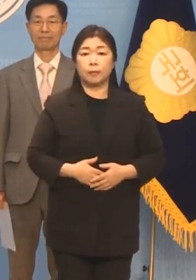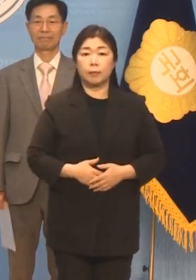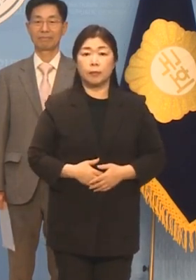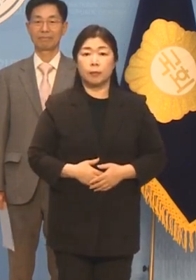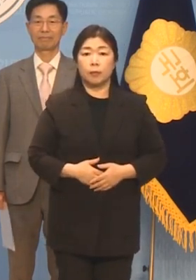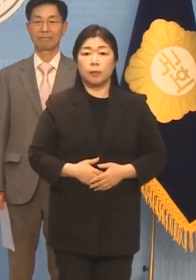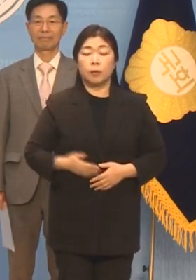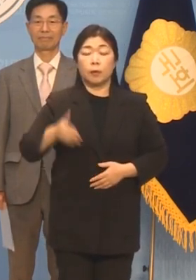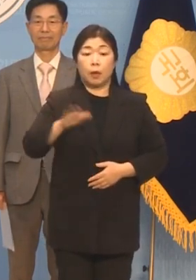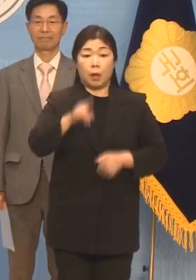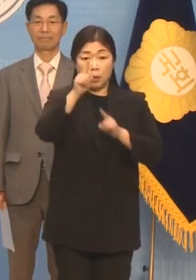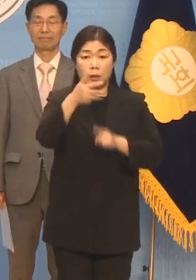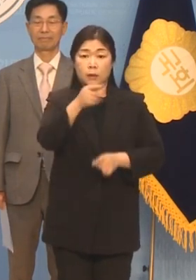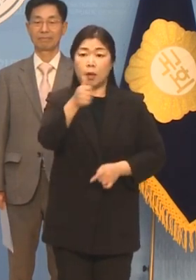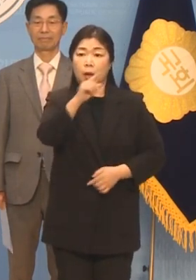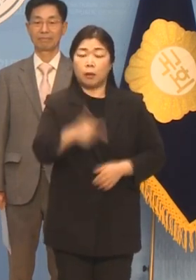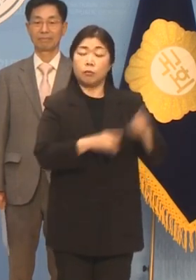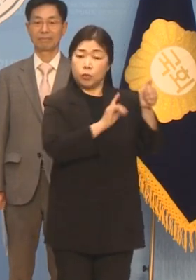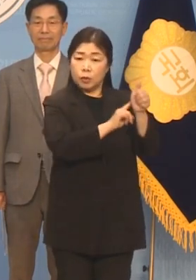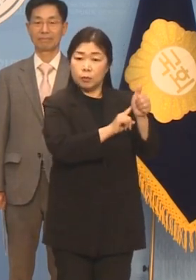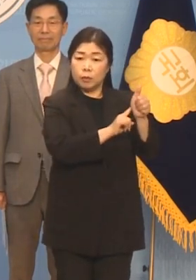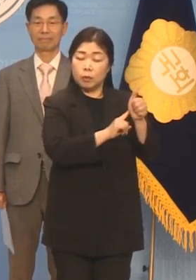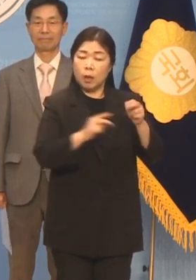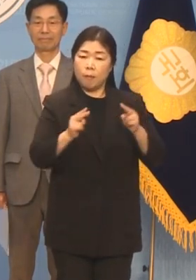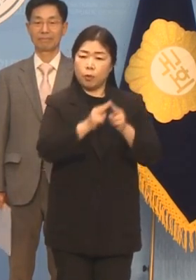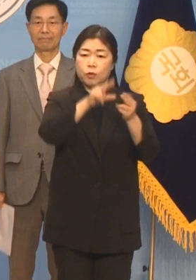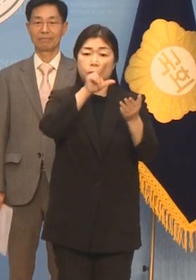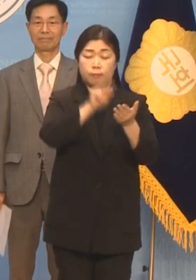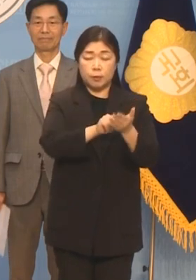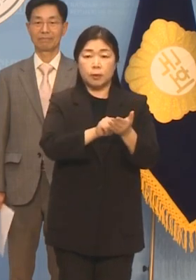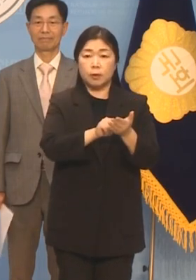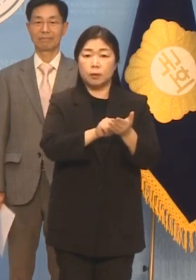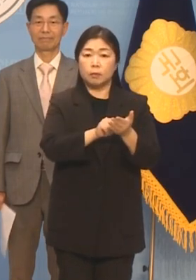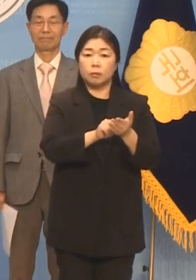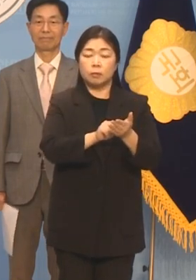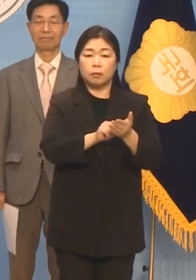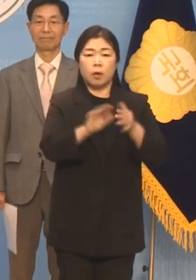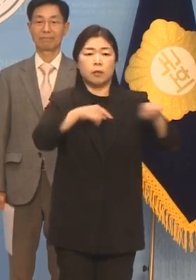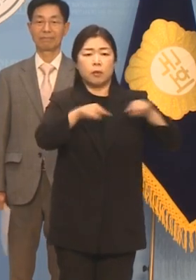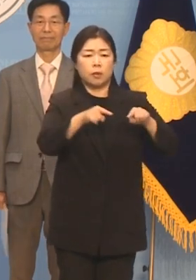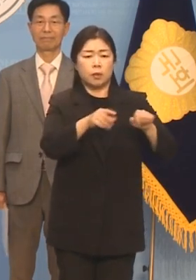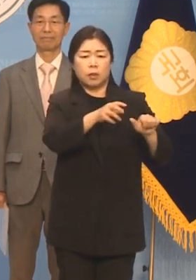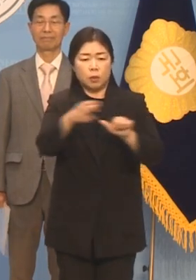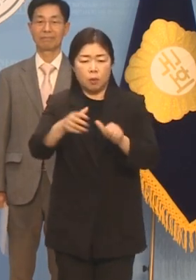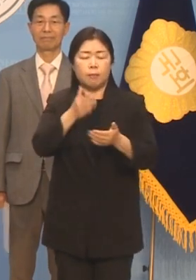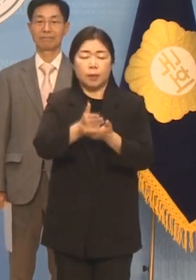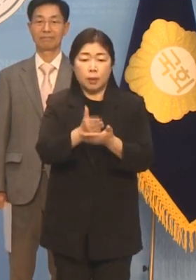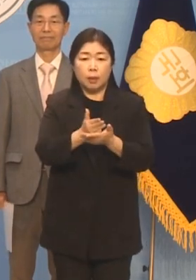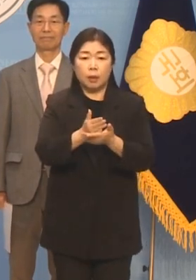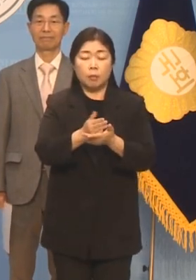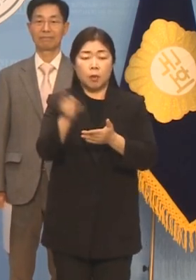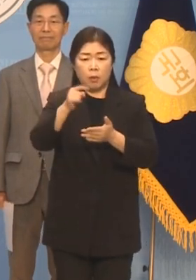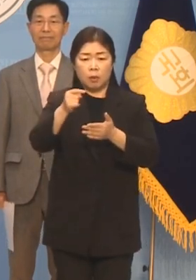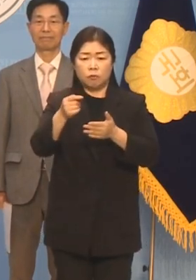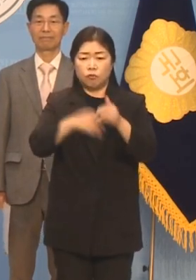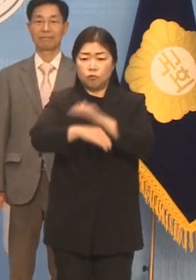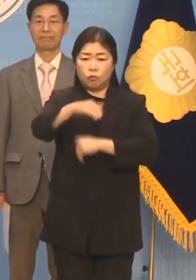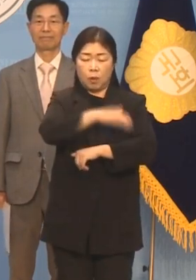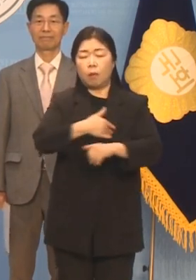그러나 우리 이창한 부회장님께서는 반도체 문제에는 정쟁도 이념도